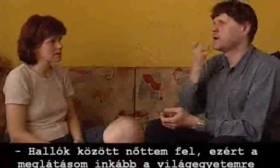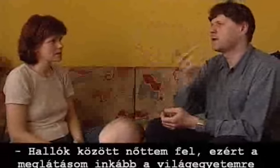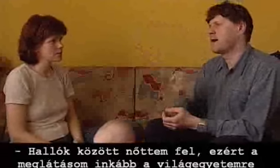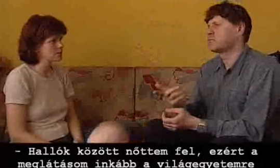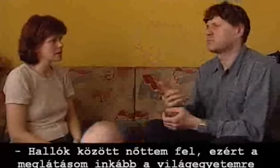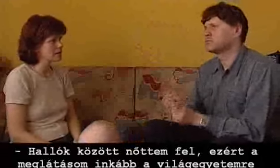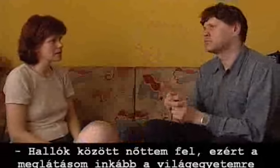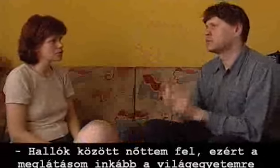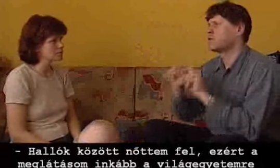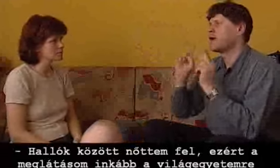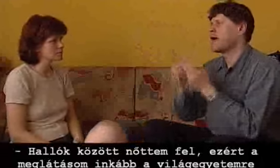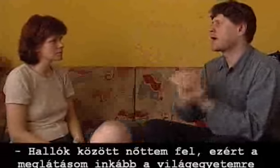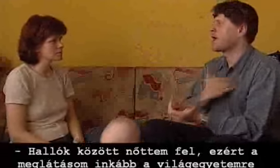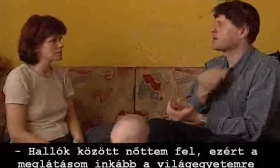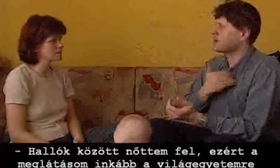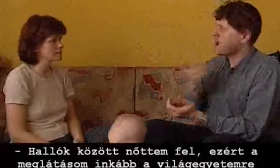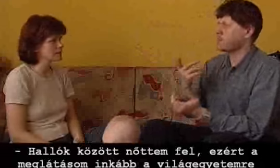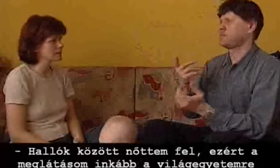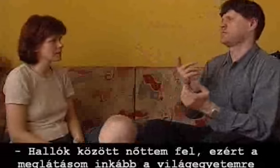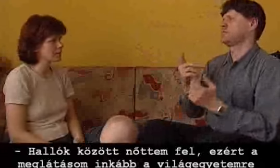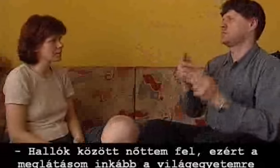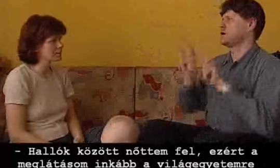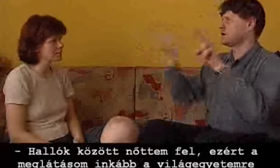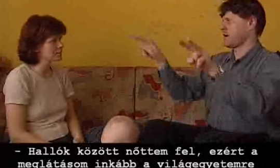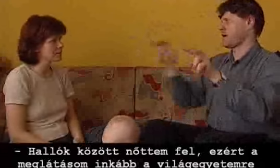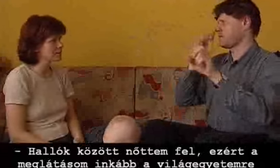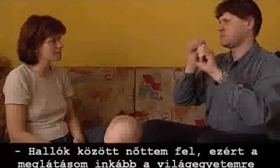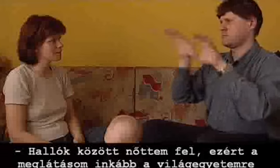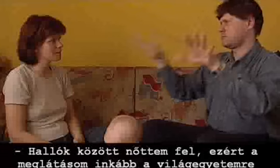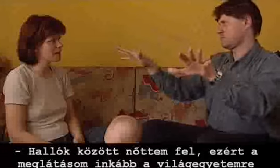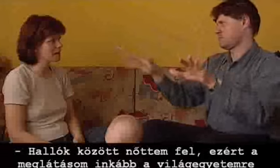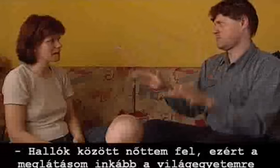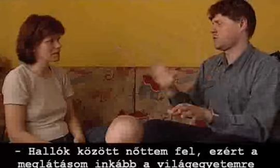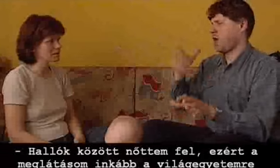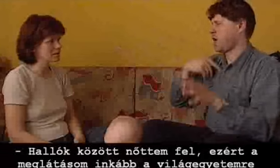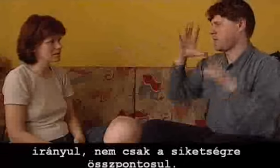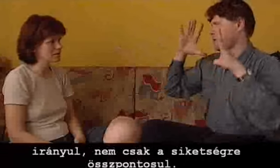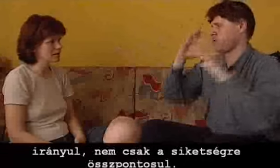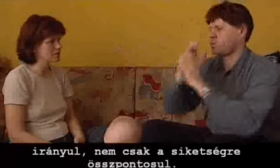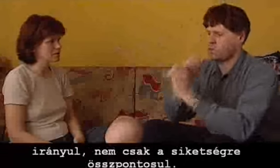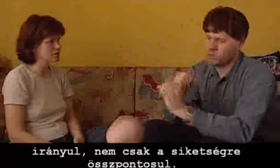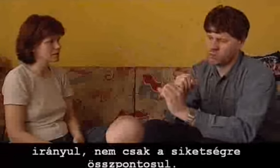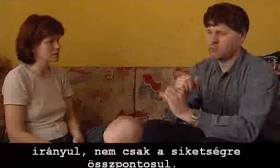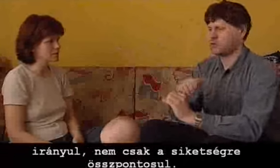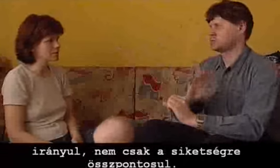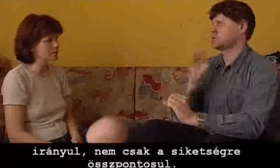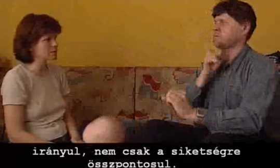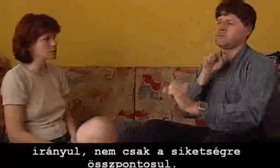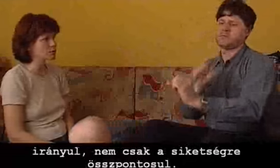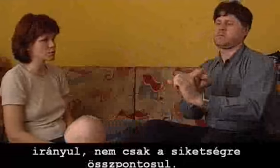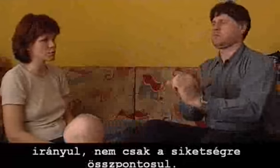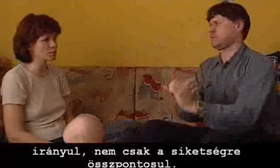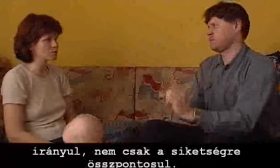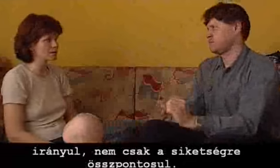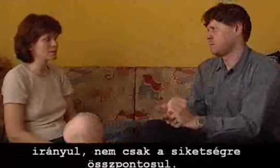és ezért a meglátásom inkább a világegyetemre irányul, nem egy